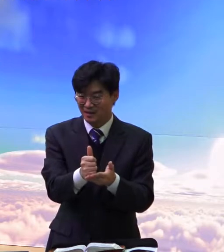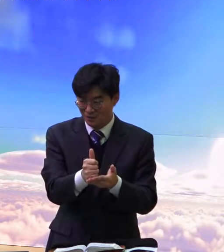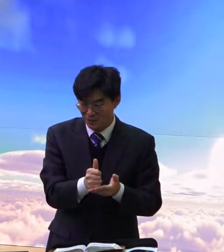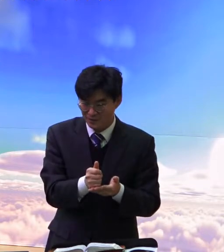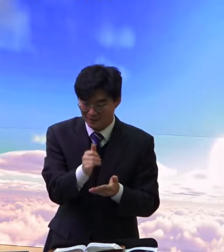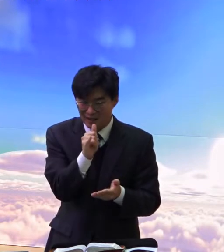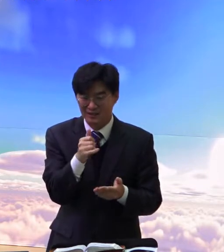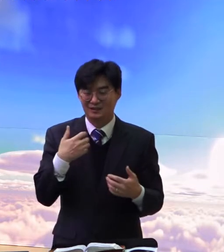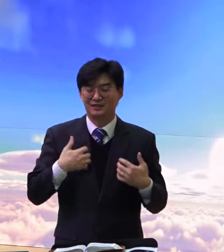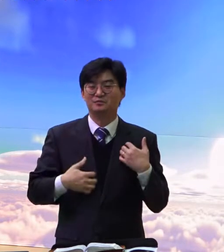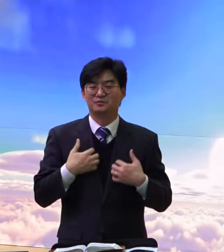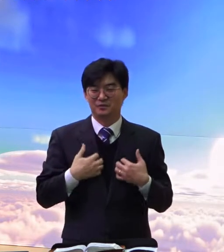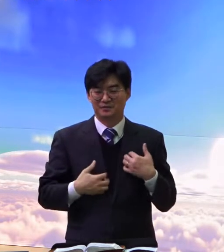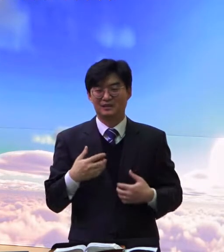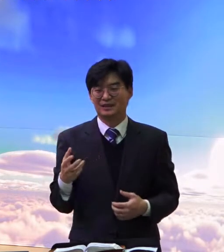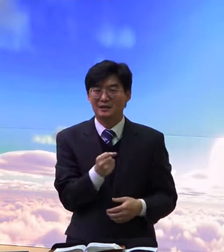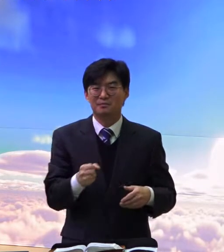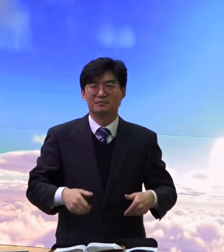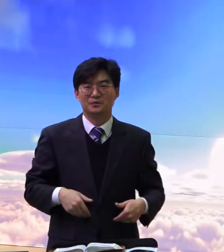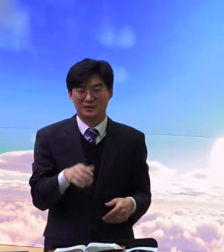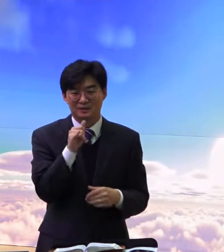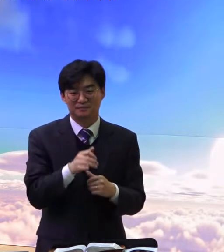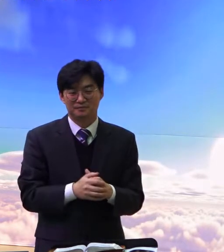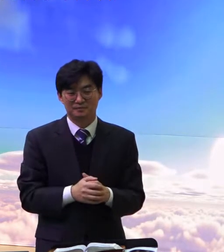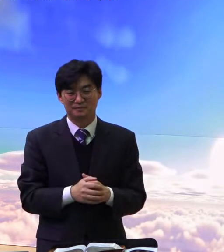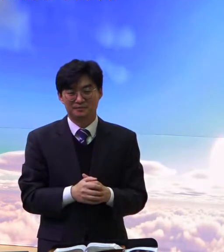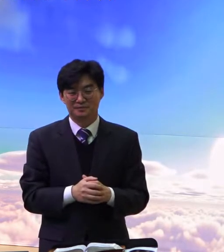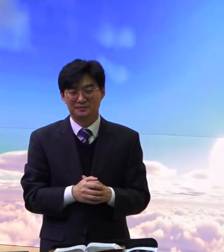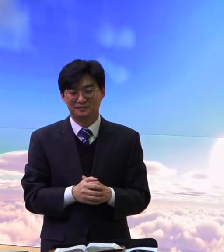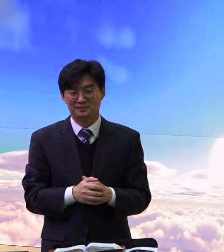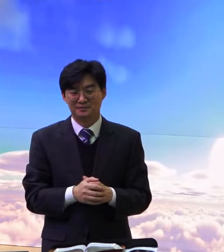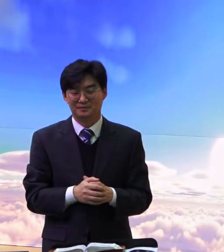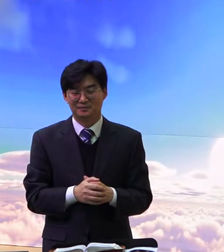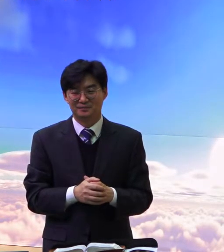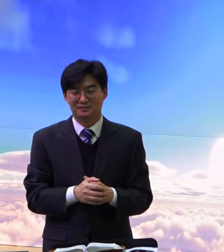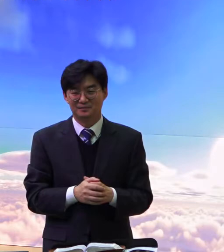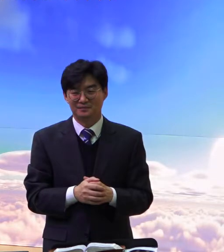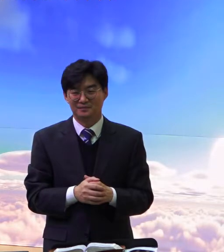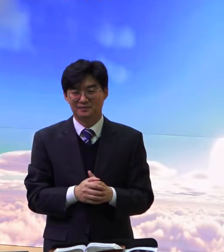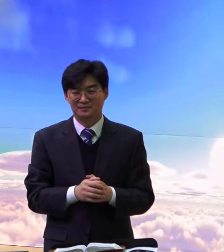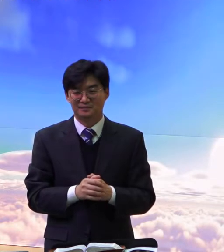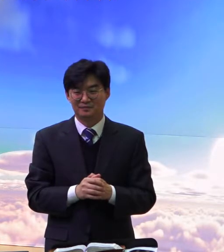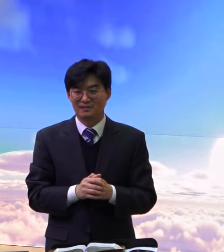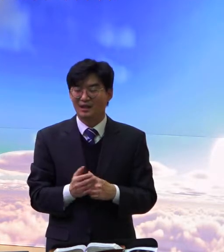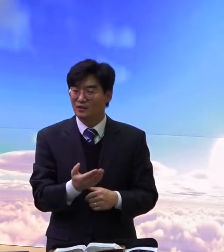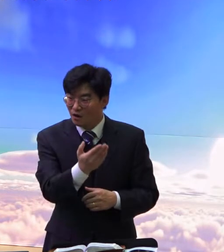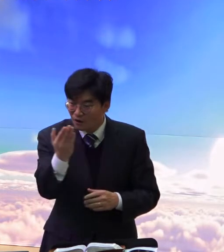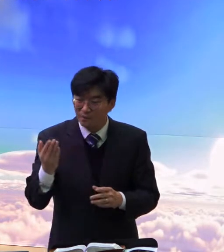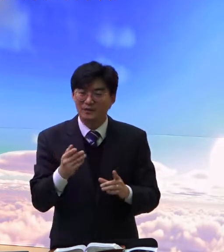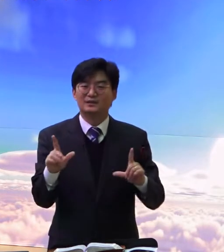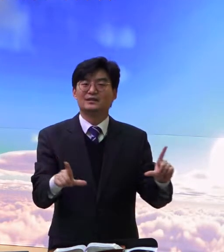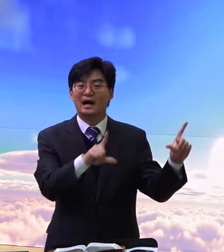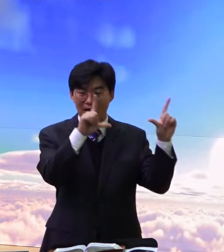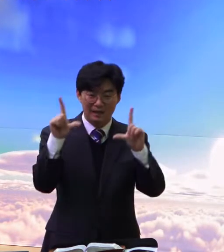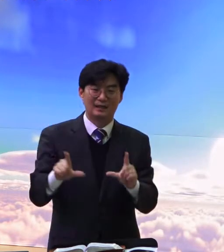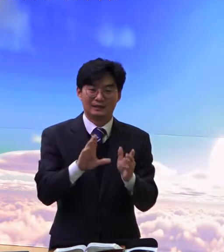것, 어떻게 이것을 해결해야 합니까? 그것은 여러분의 삶에 함께